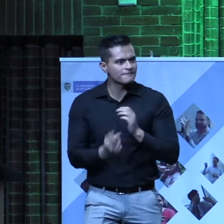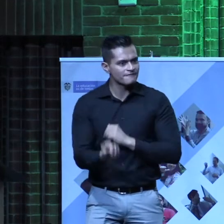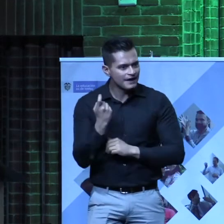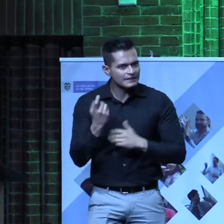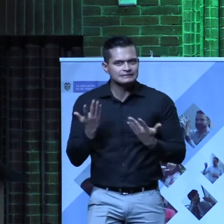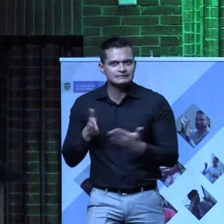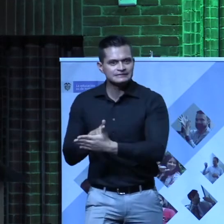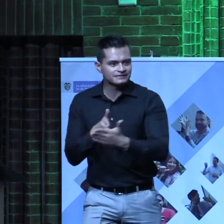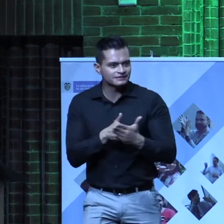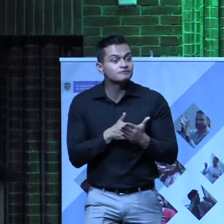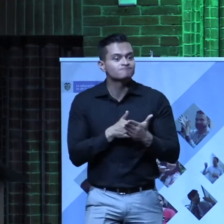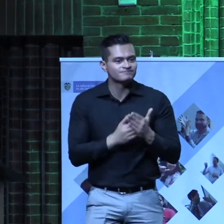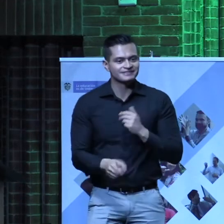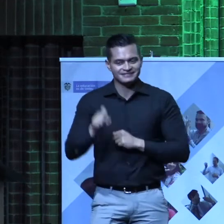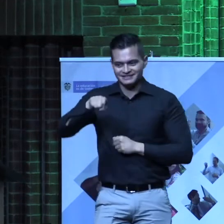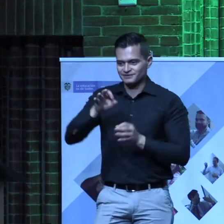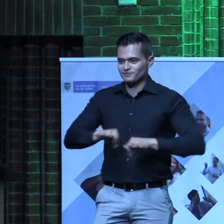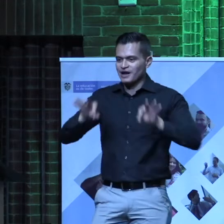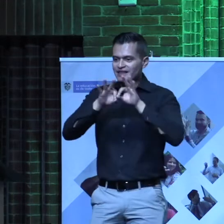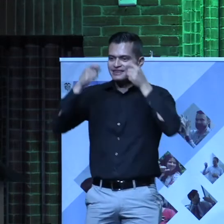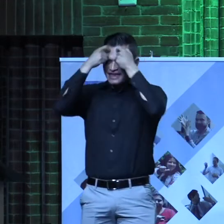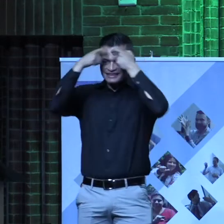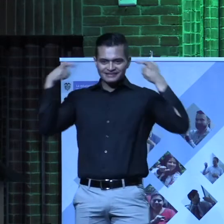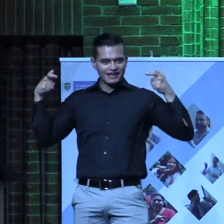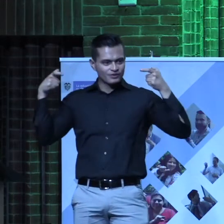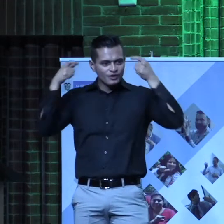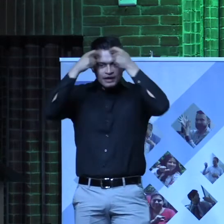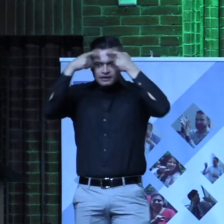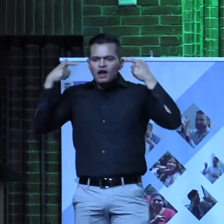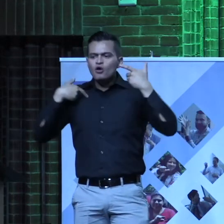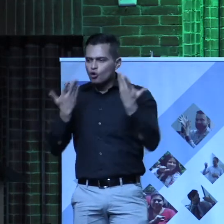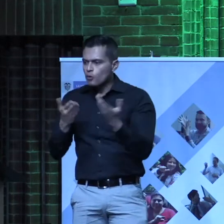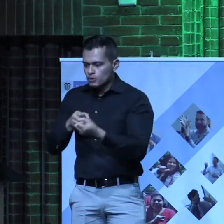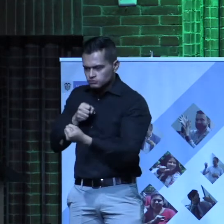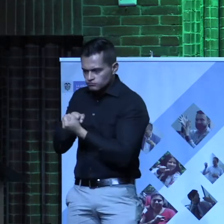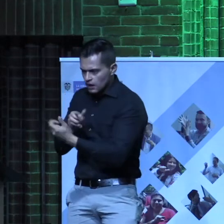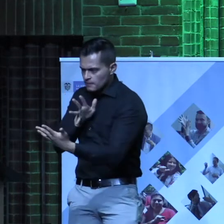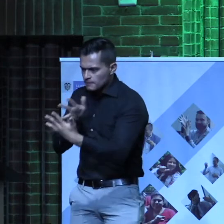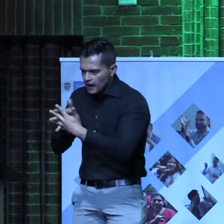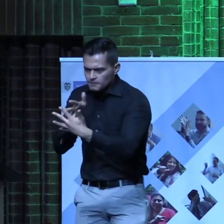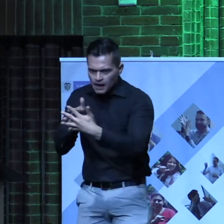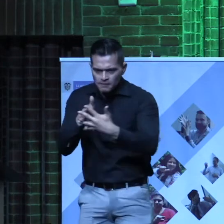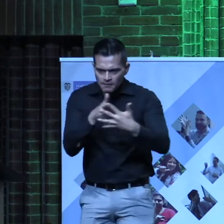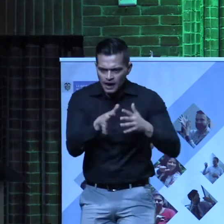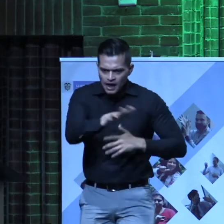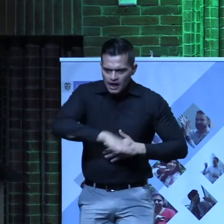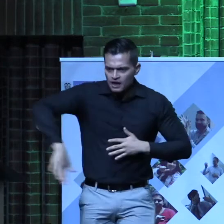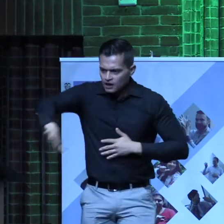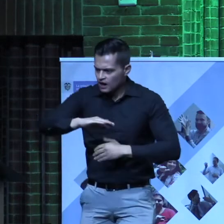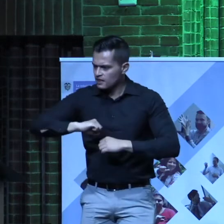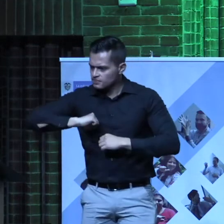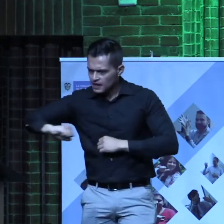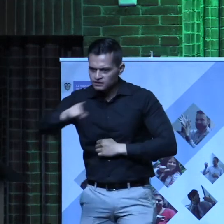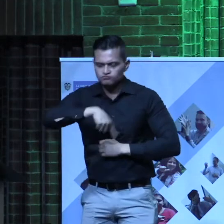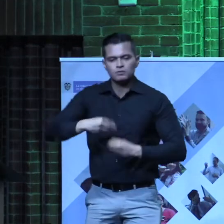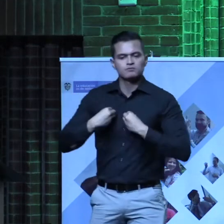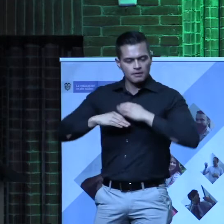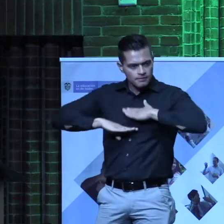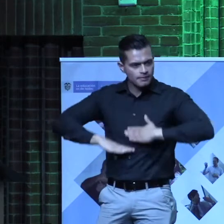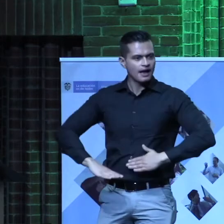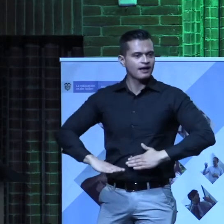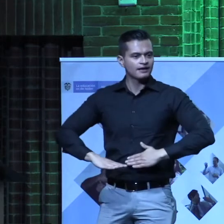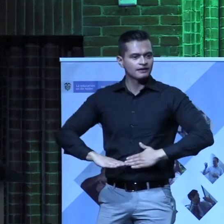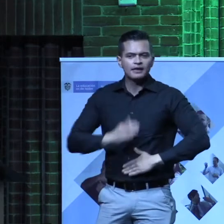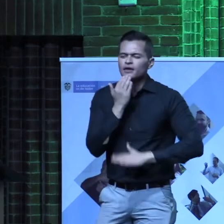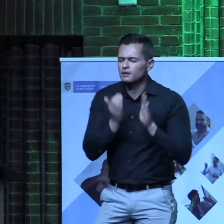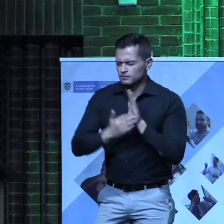cuenta con las oportunidades, podemos hacer un libre ejercicio de derechos. Trabajar nos independiza, pero también nos